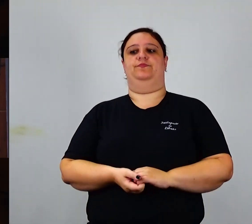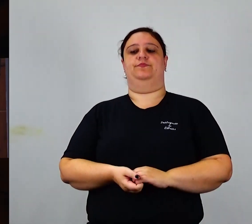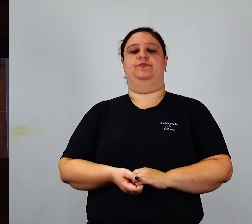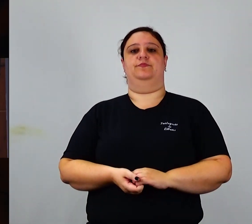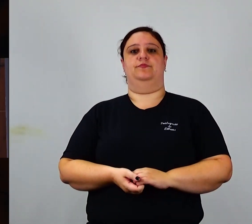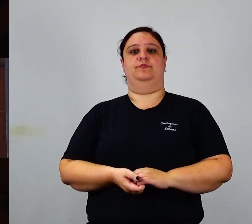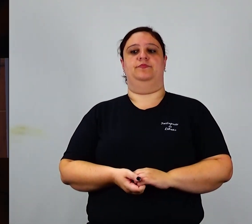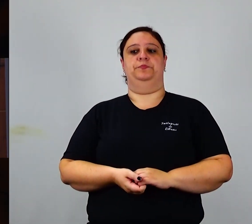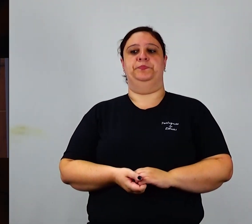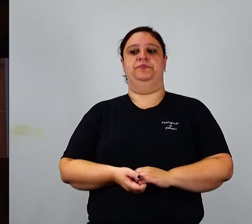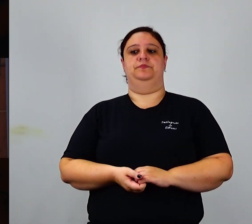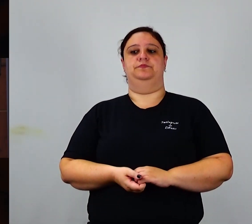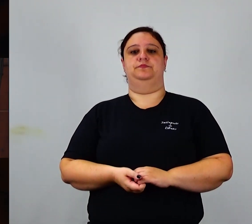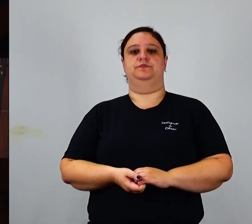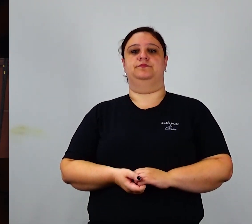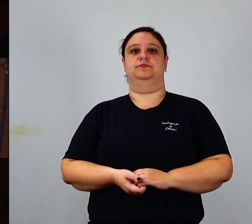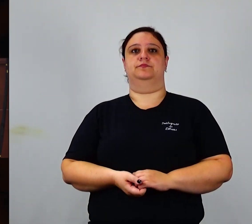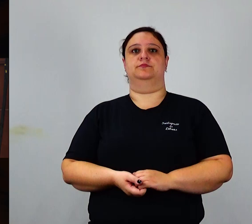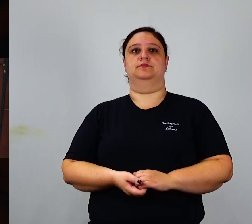Ok.